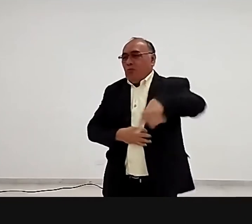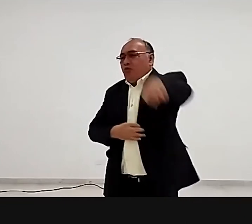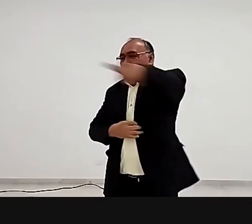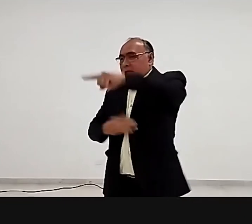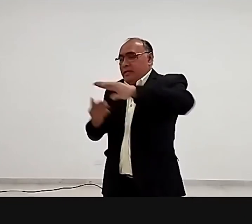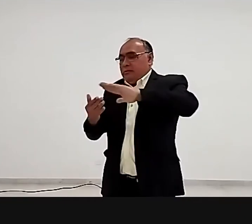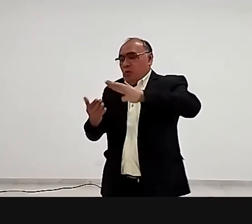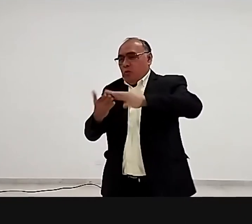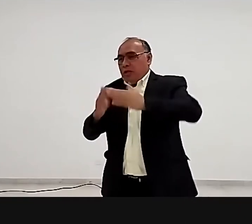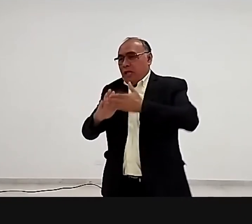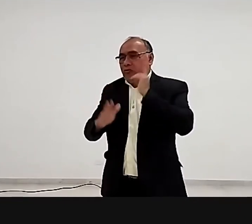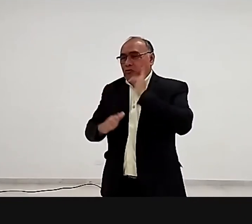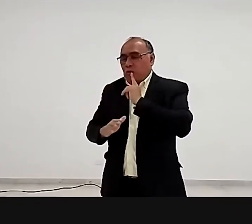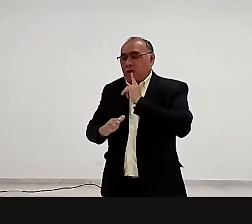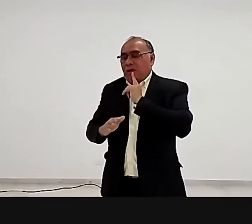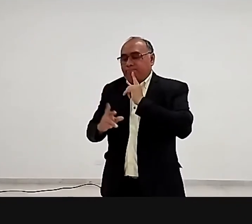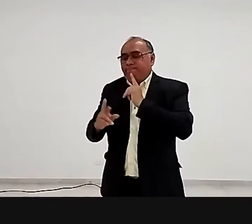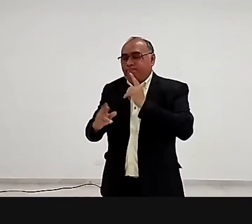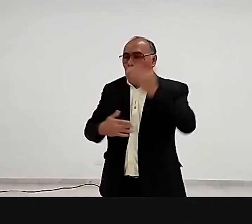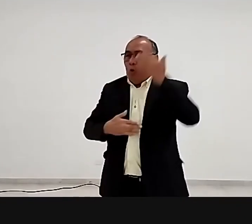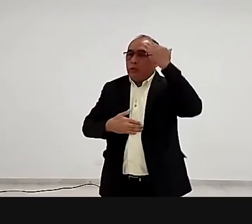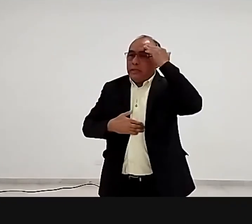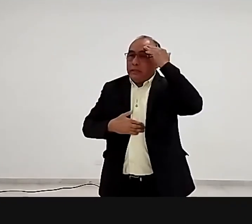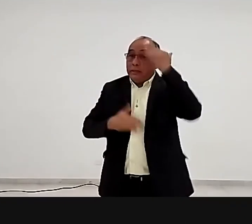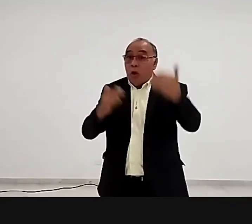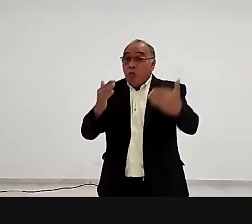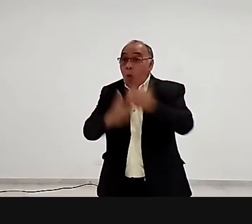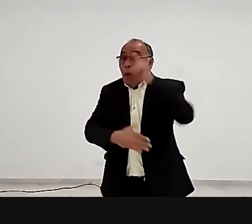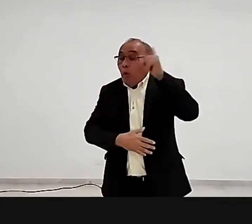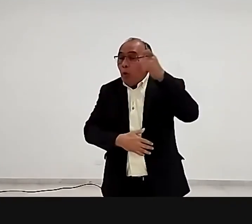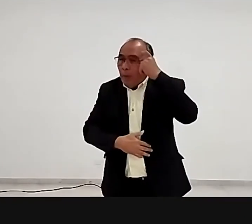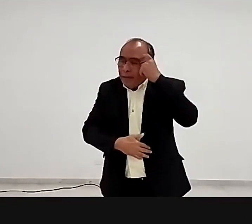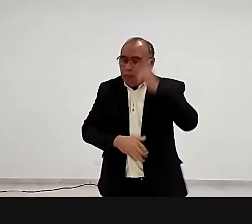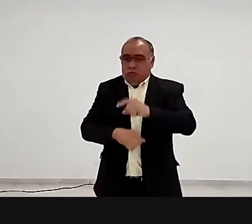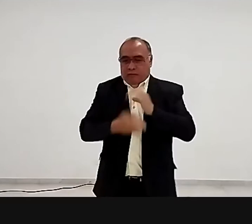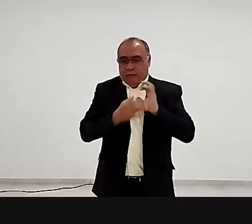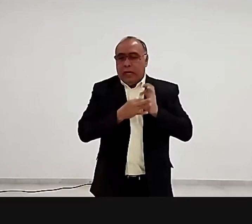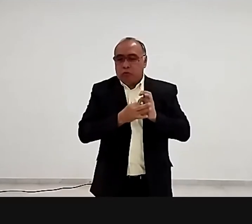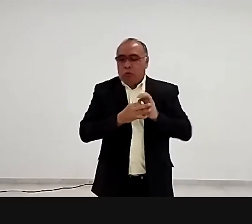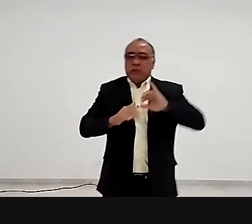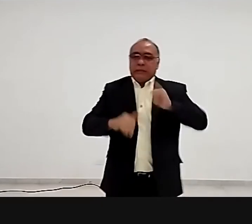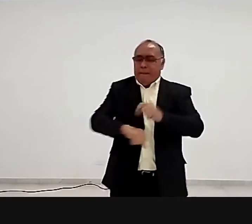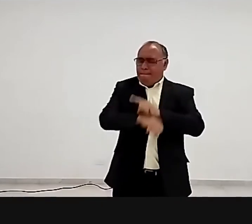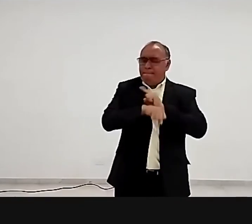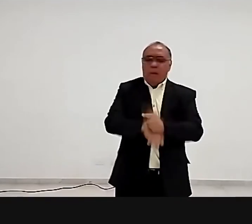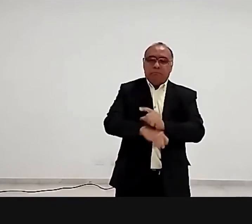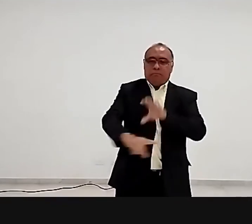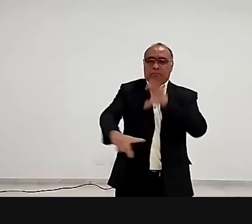clientes de la licencia de transporte público pues se ven afectados a este respecto